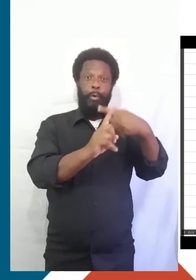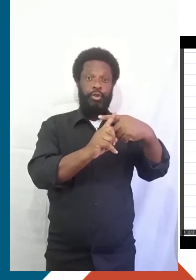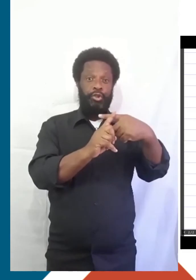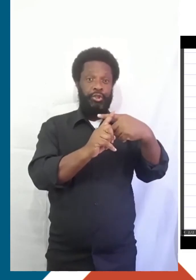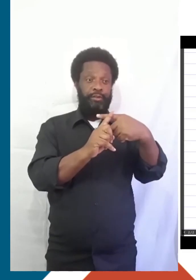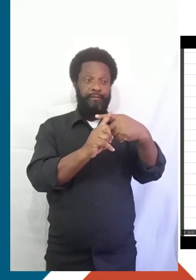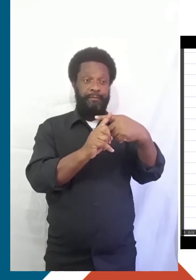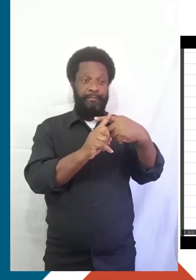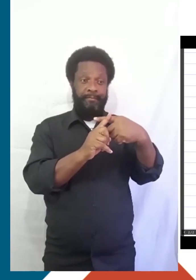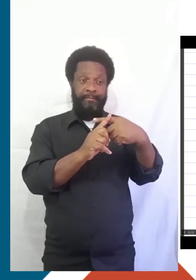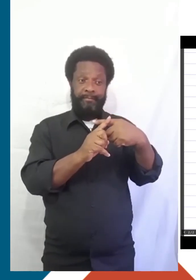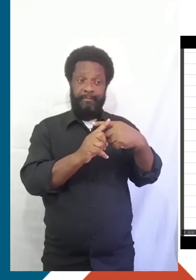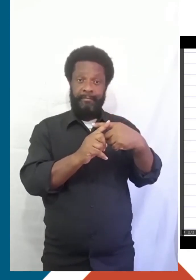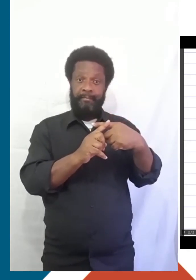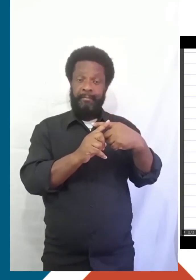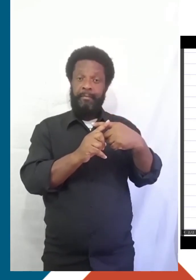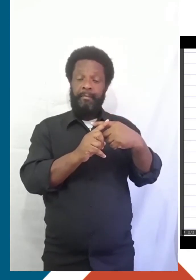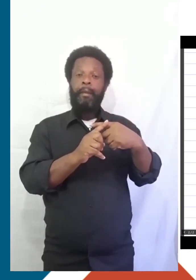uma carga positiva